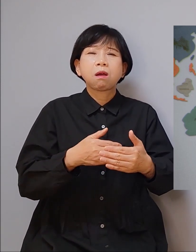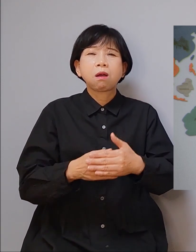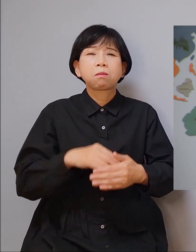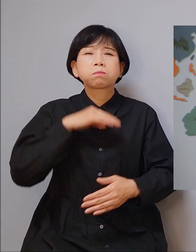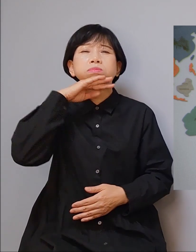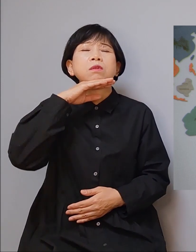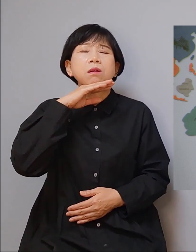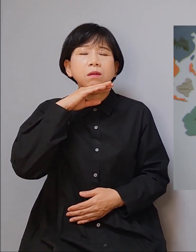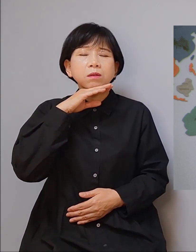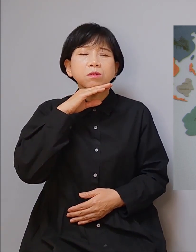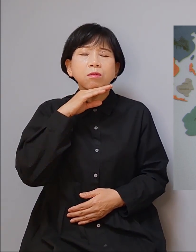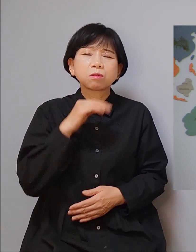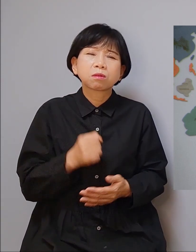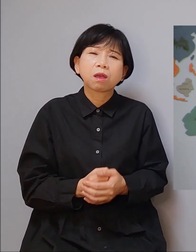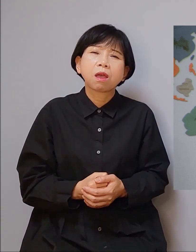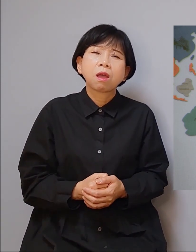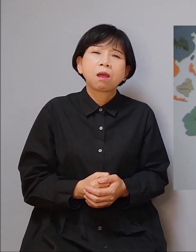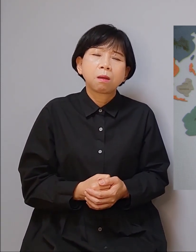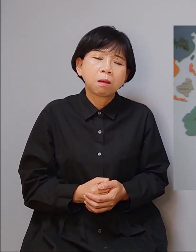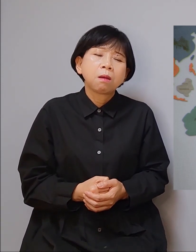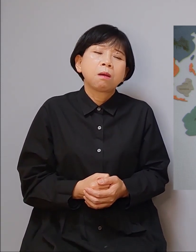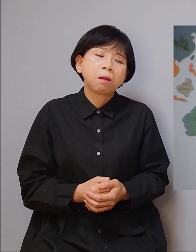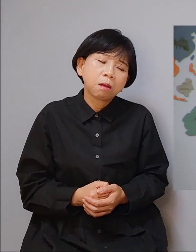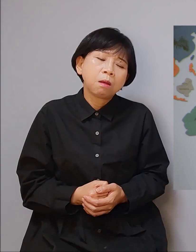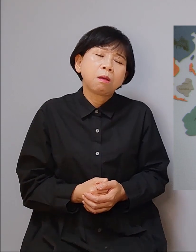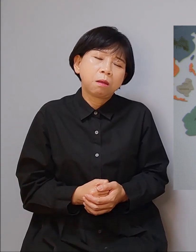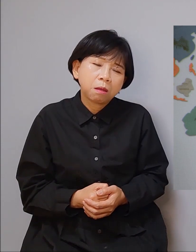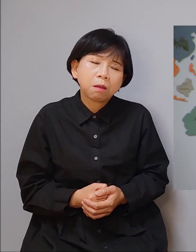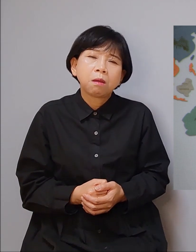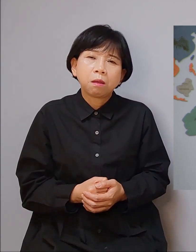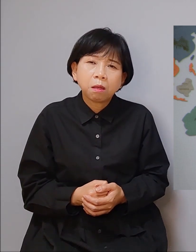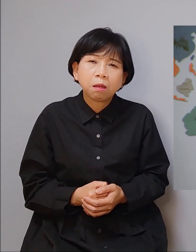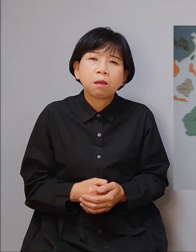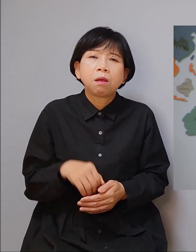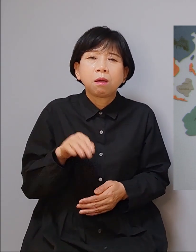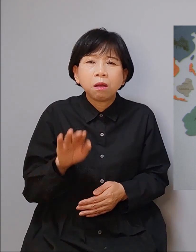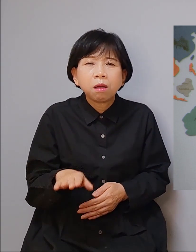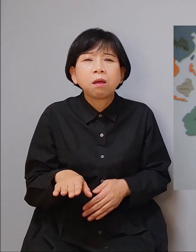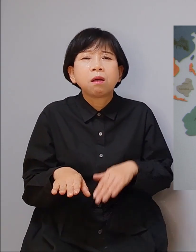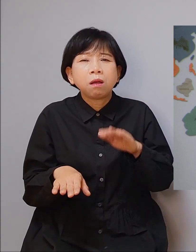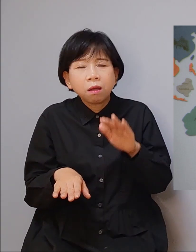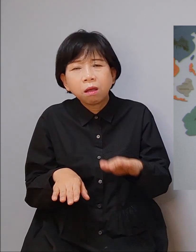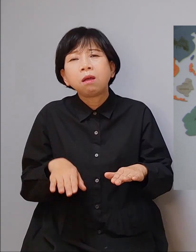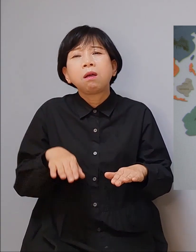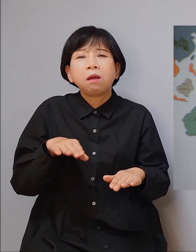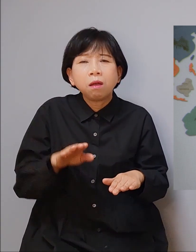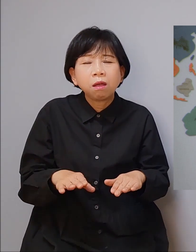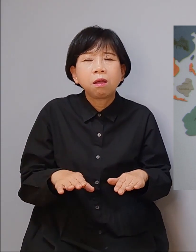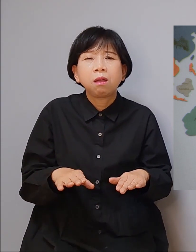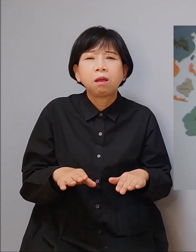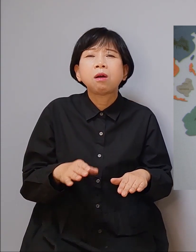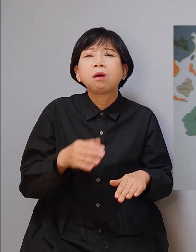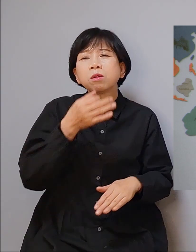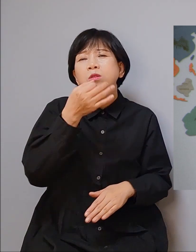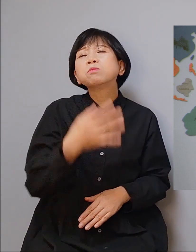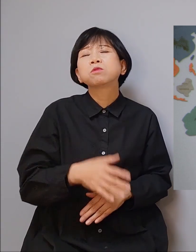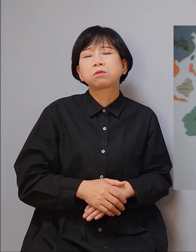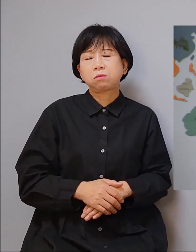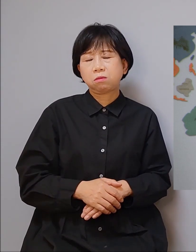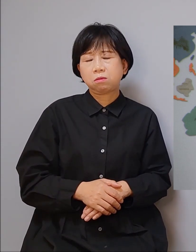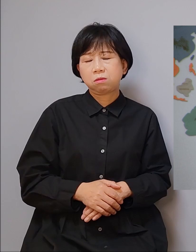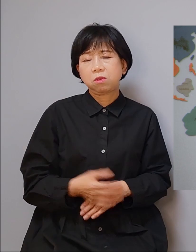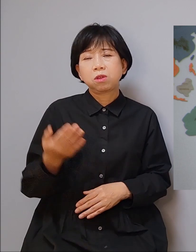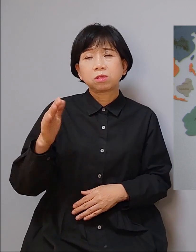발도 한 발자국도 움직일 수 없을 것 같아서 고통스럽습니다. 그런데 달리는